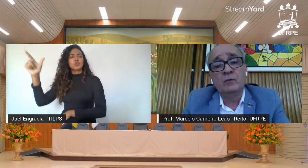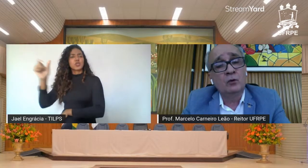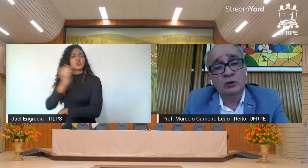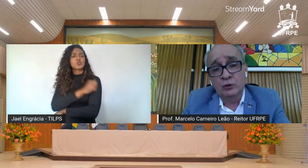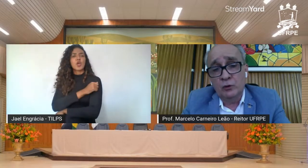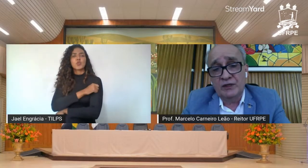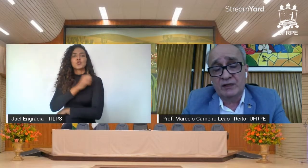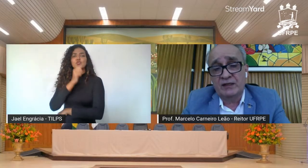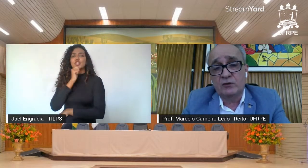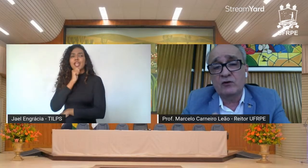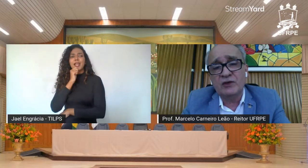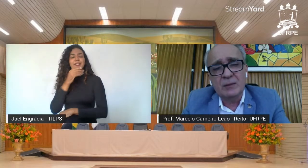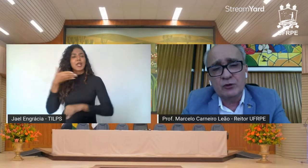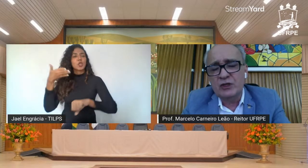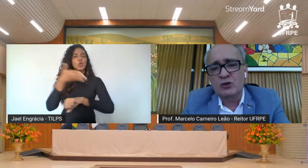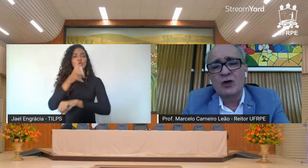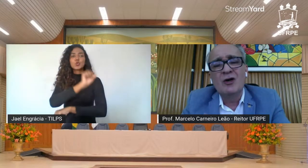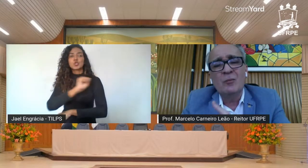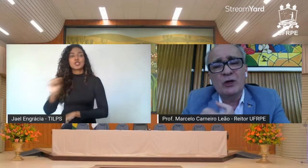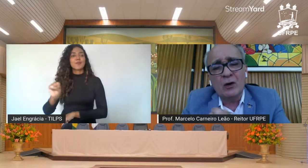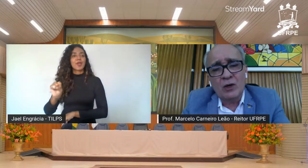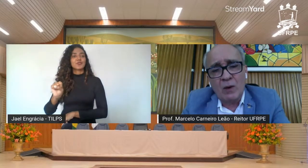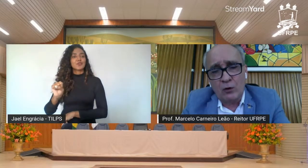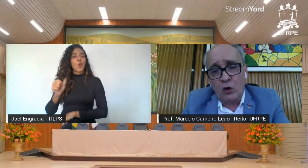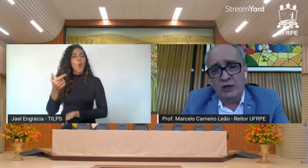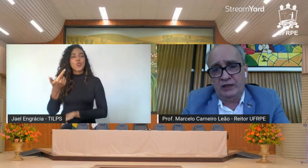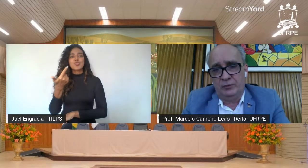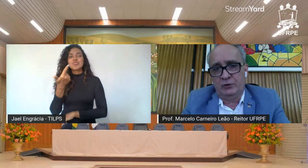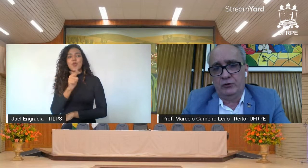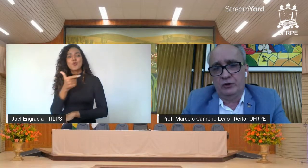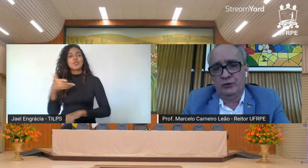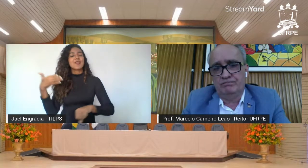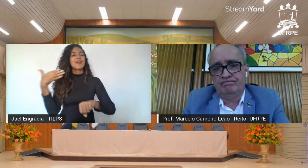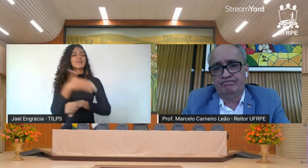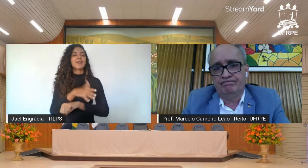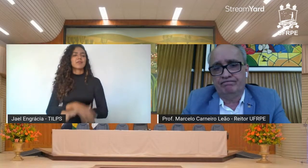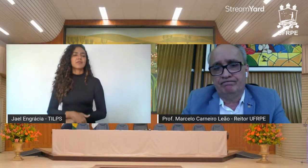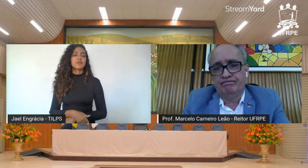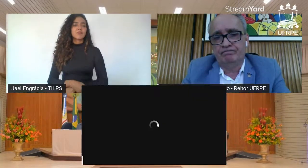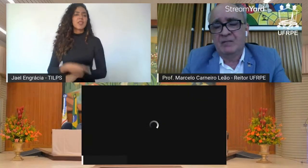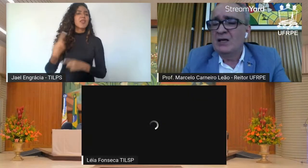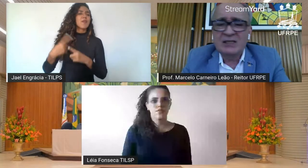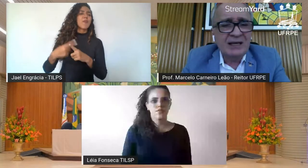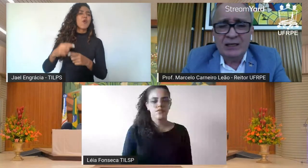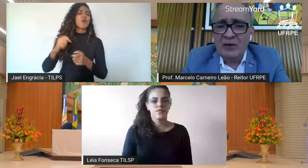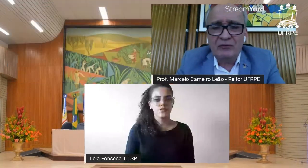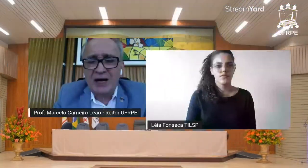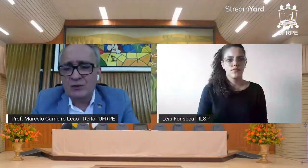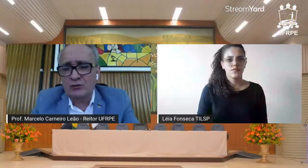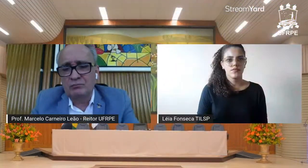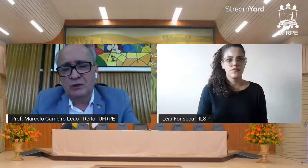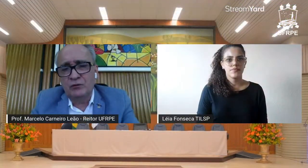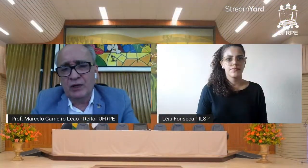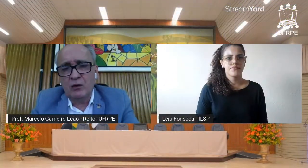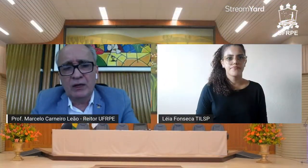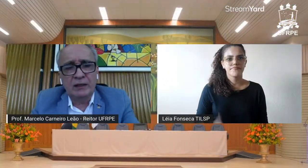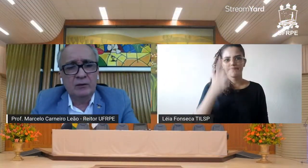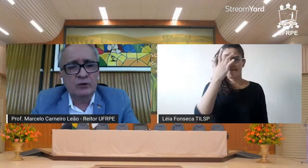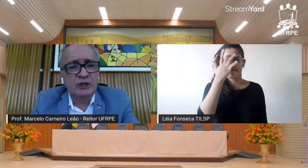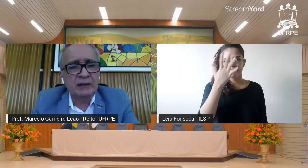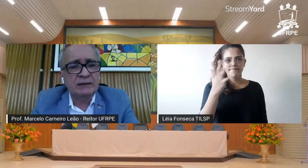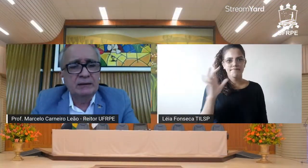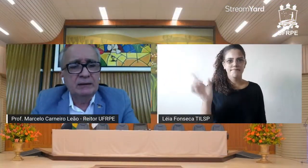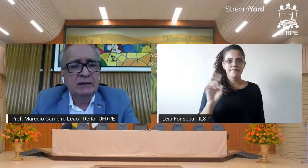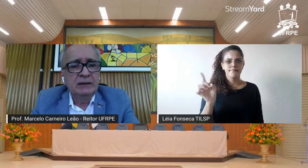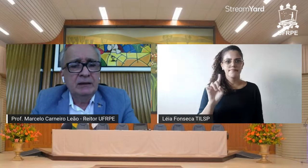regular, continuam sem acesso. E fizemos isso porque a Rural acolhe as pessoas. Sei que não é fácil. Eu vi agora aqui